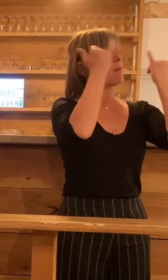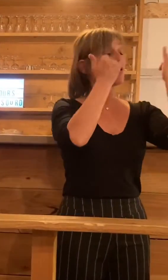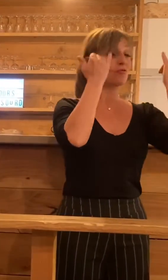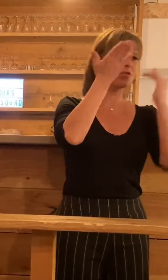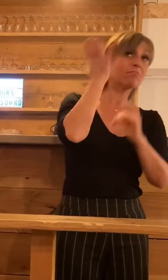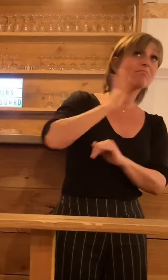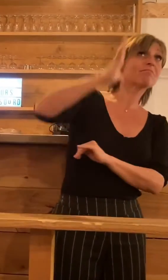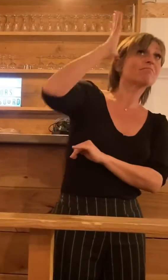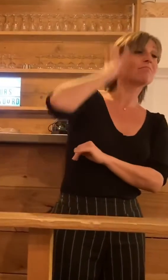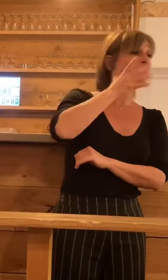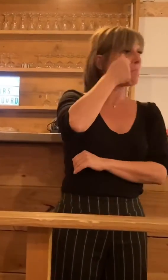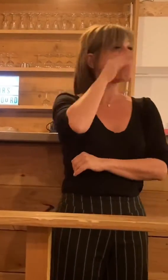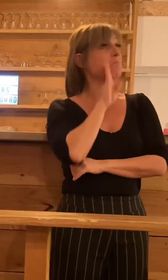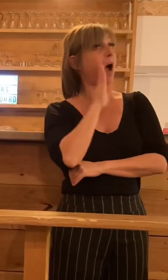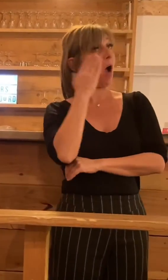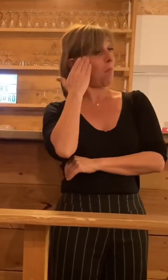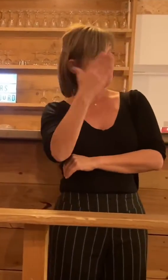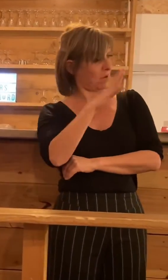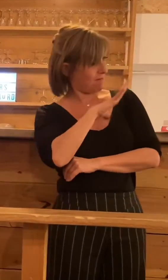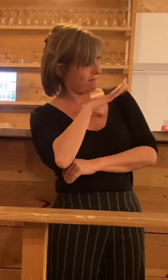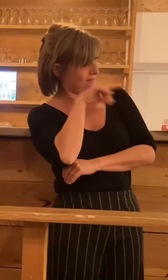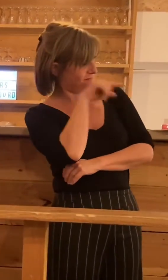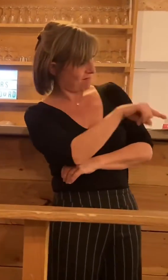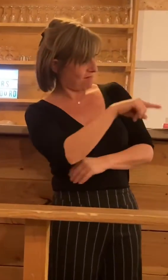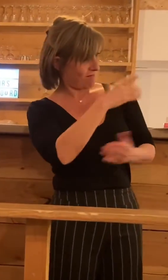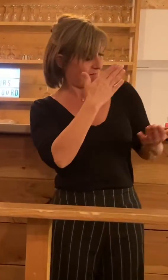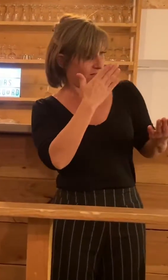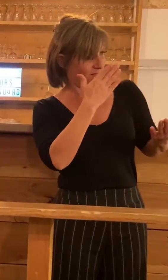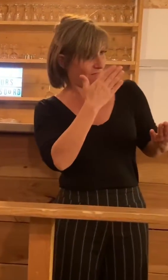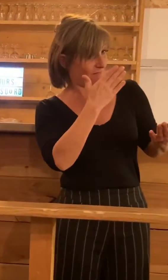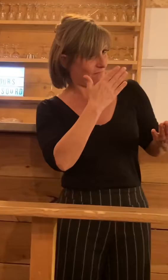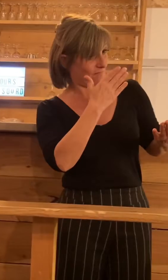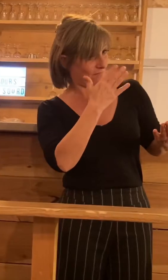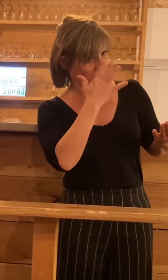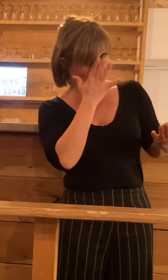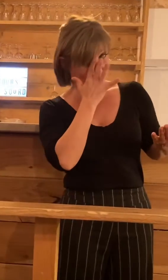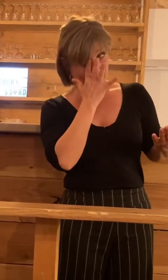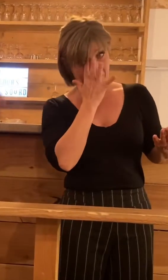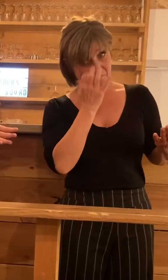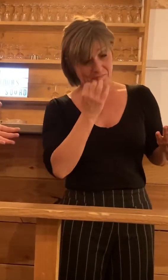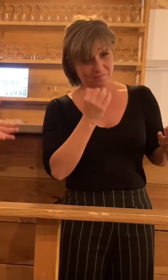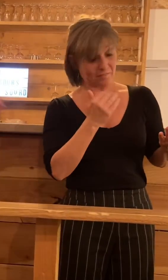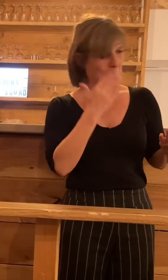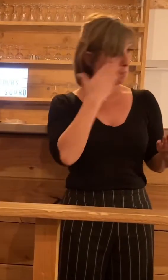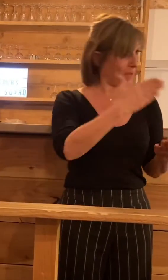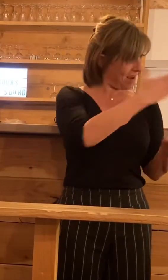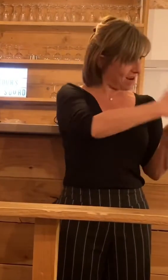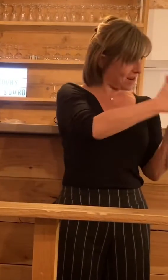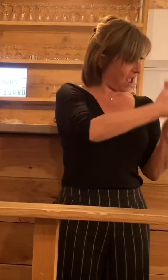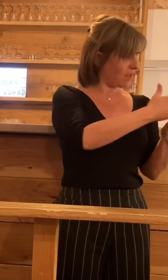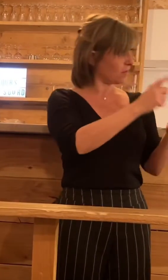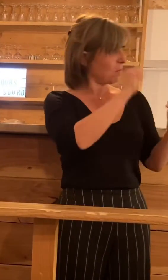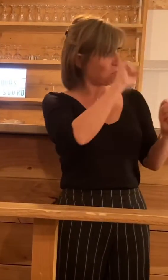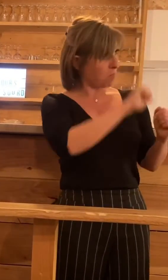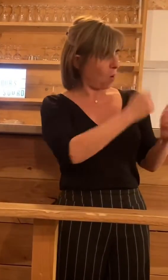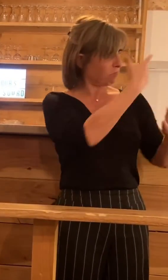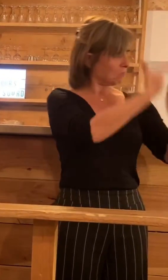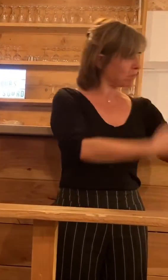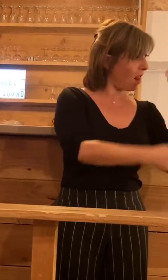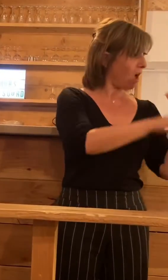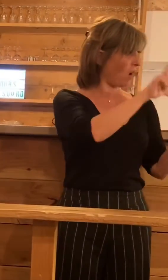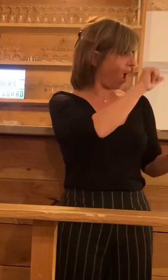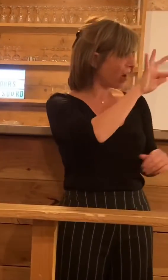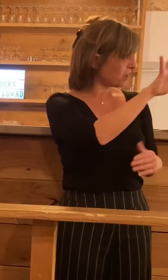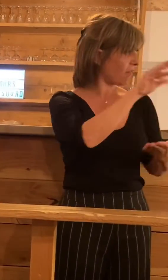que j'ai de pouvoir allier langue des signes et langue orale écrit, il n'y aurait